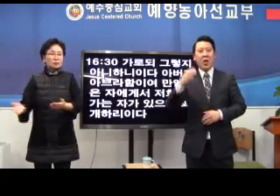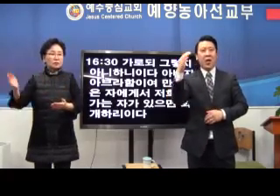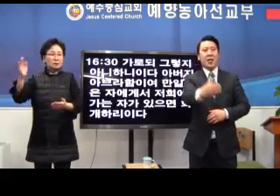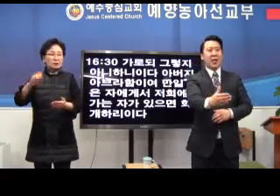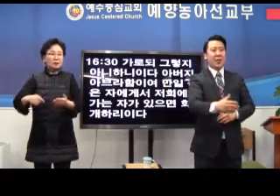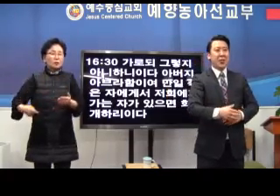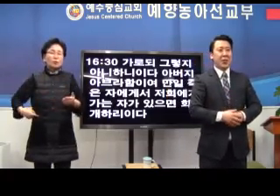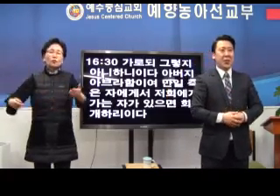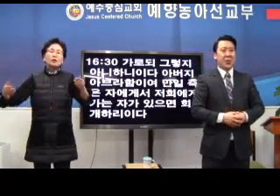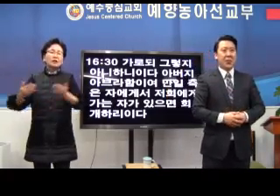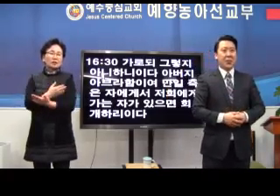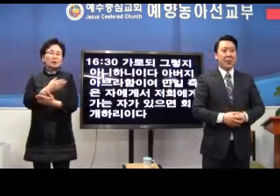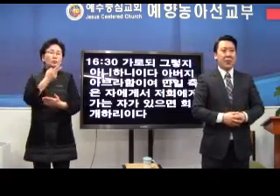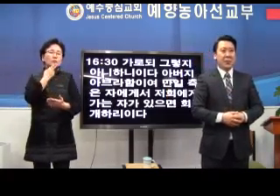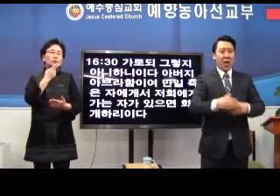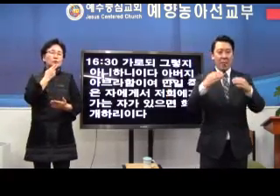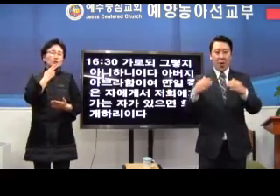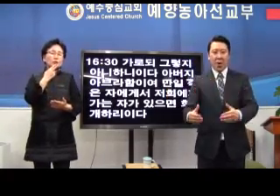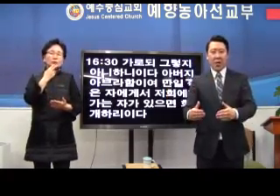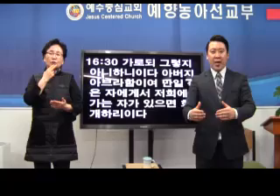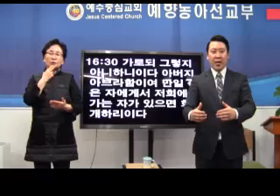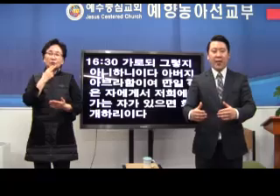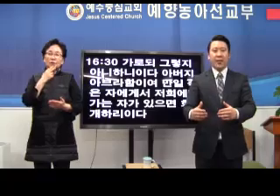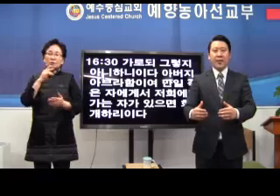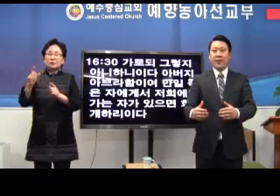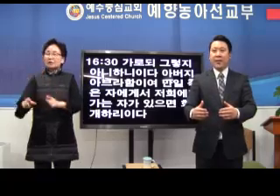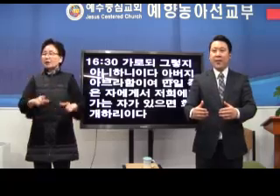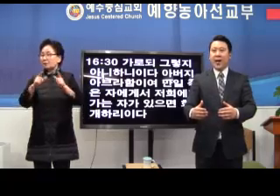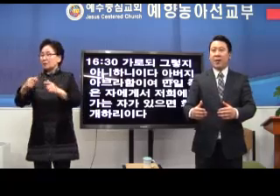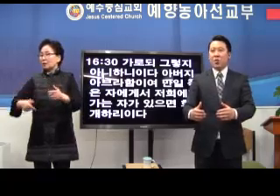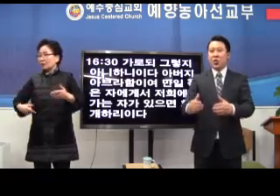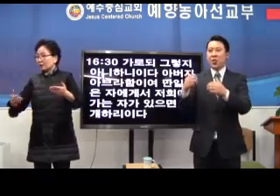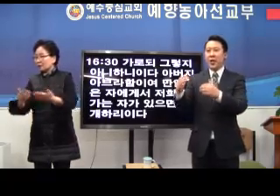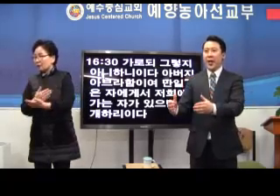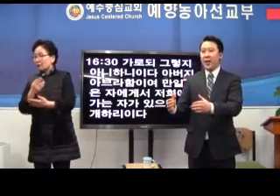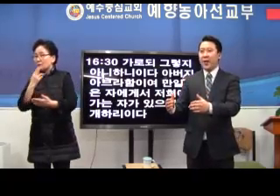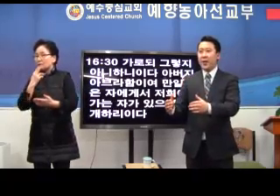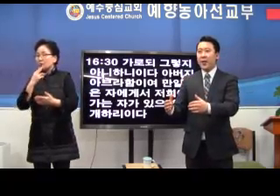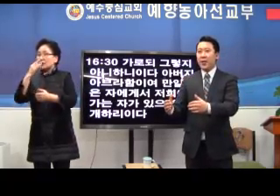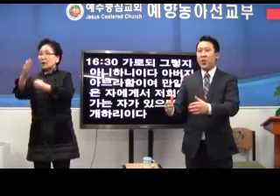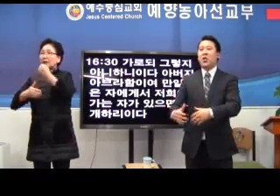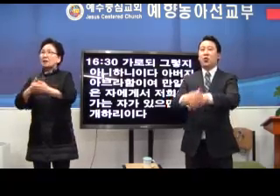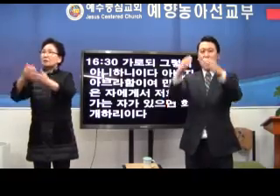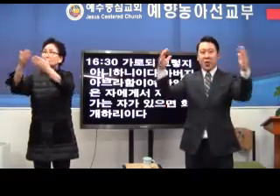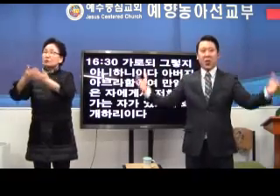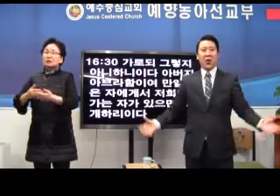회개를 하지 않았어요. 삶의 회개, 하나님이 주신 은혜, 그것에 취해서